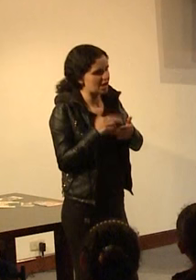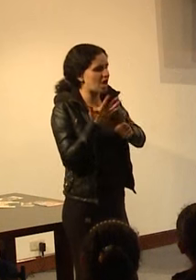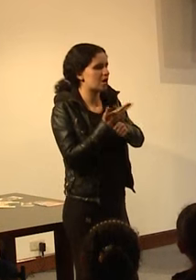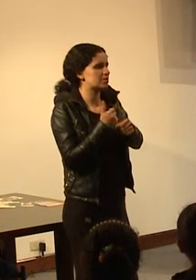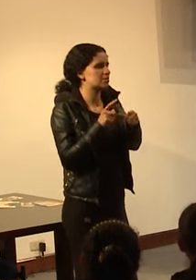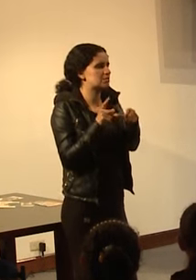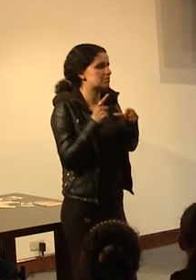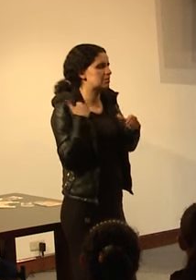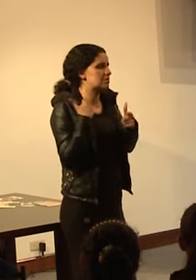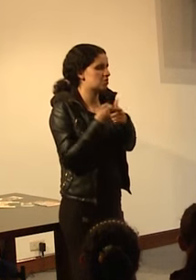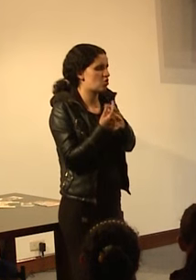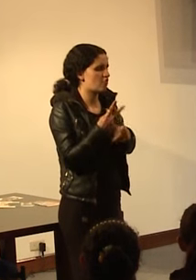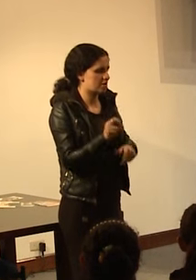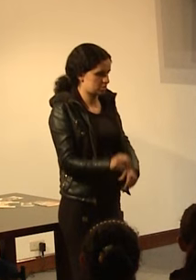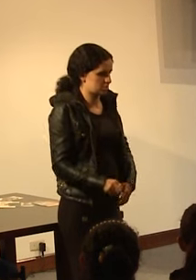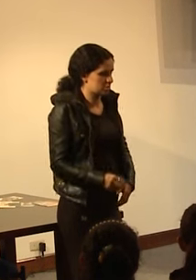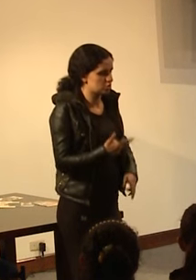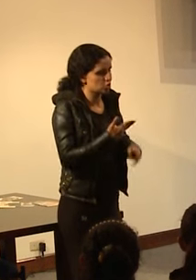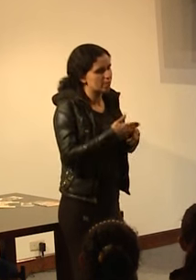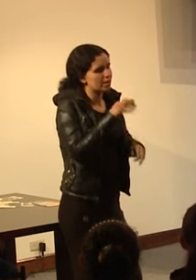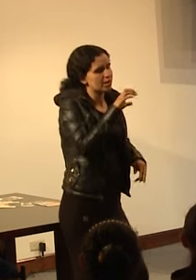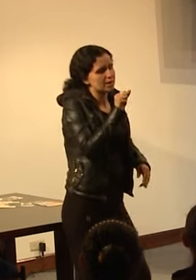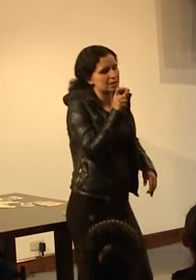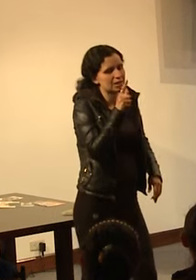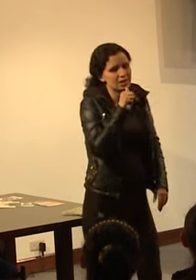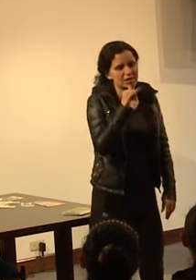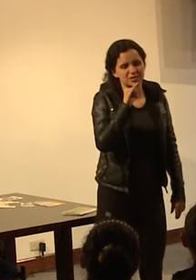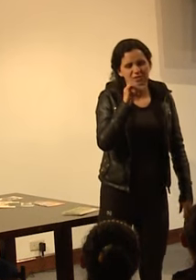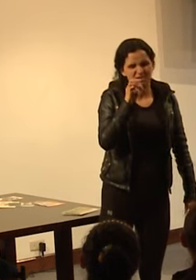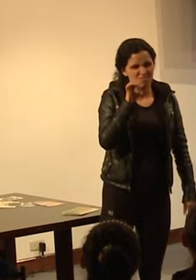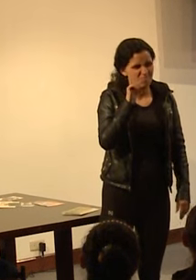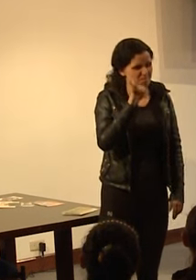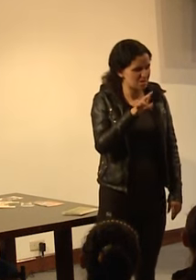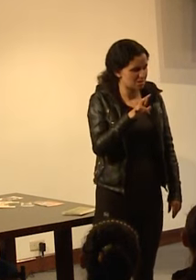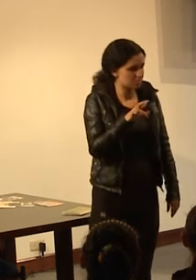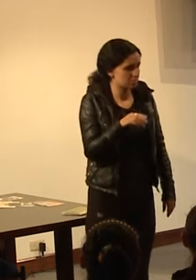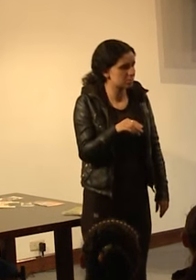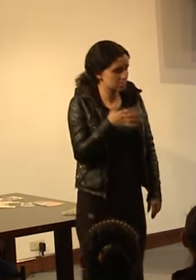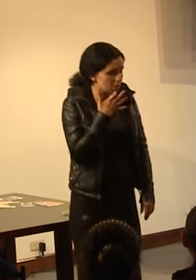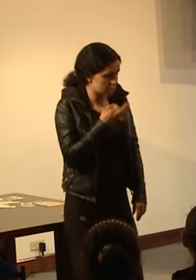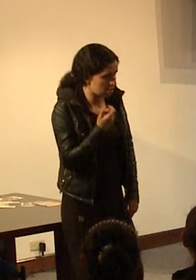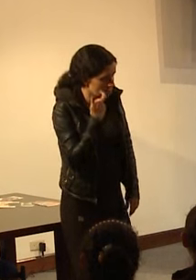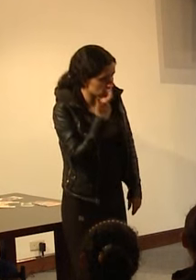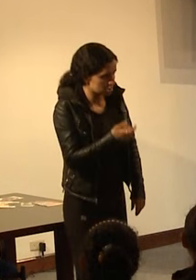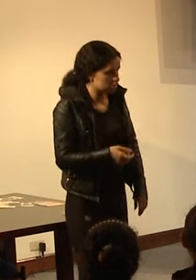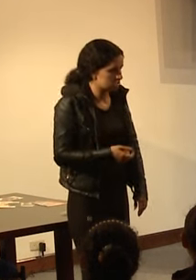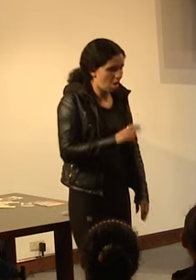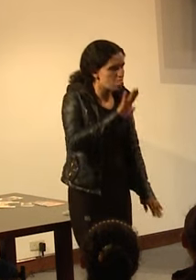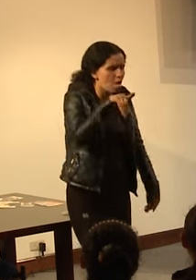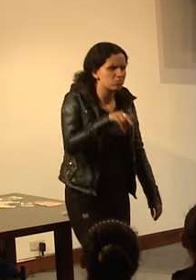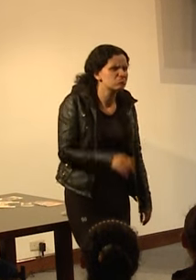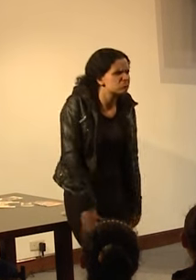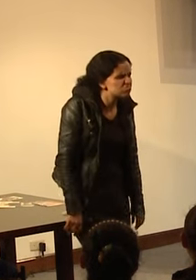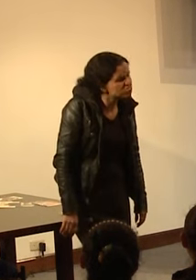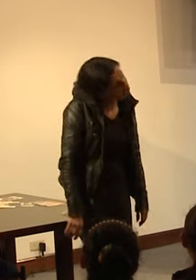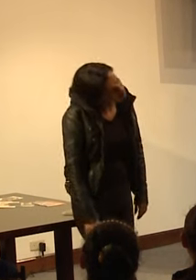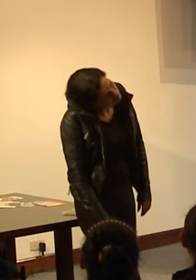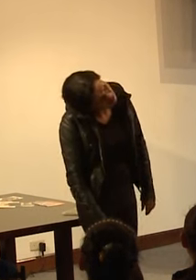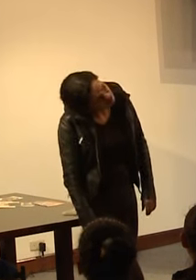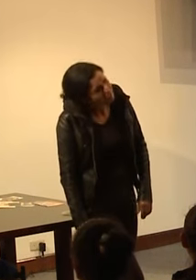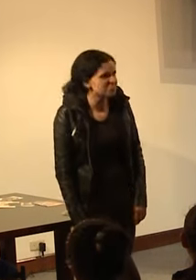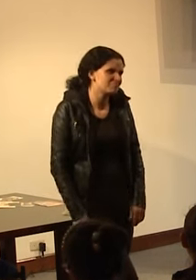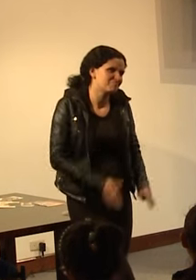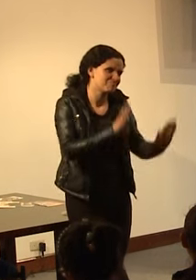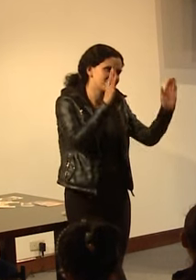XX. Y búsquenlo, Casimir Malevich. Se escribe, verán que si no estoy echando la escarreta. ¿Sí? Y no hay nada, o sea, es un cuadrado blanco.